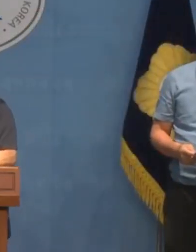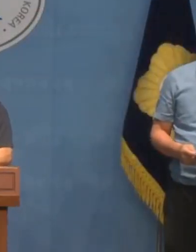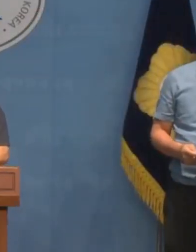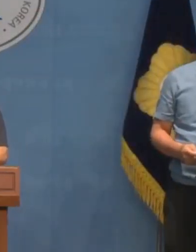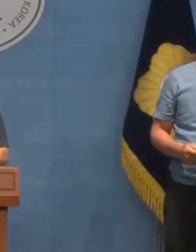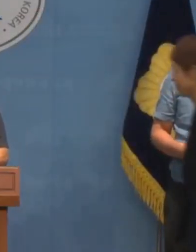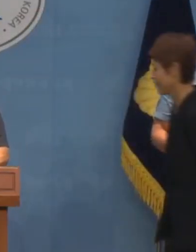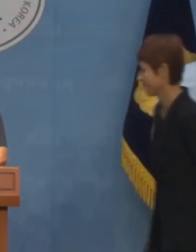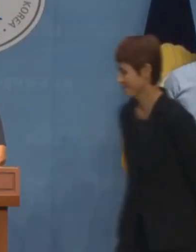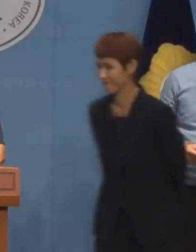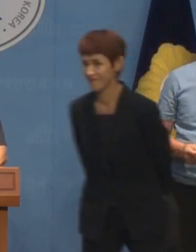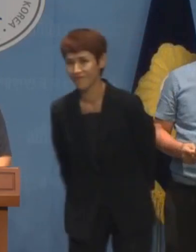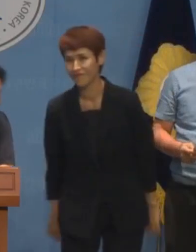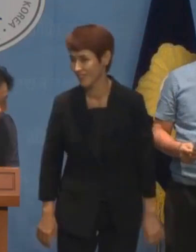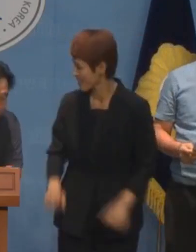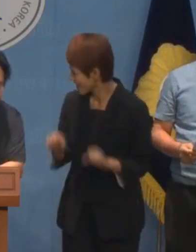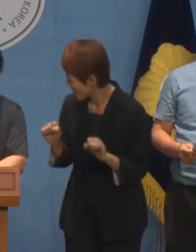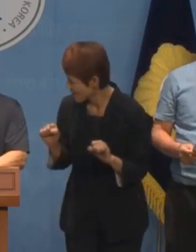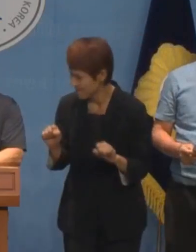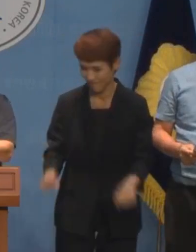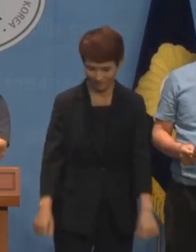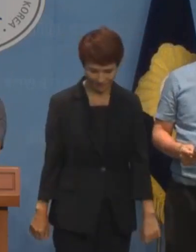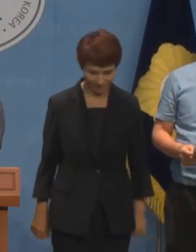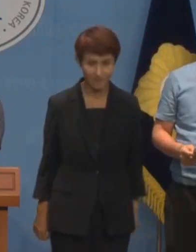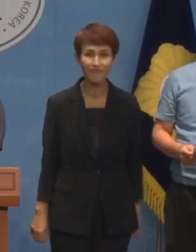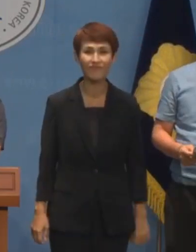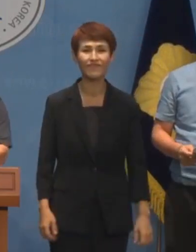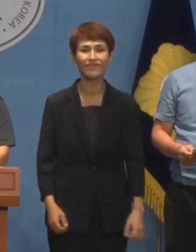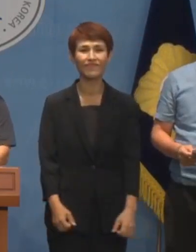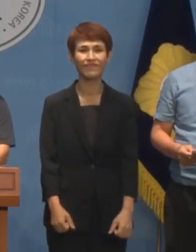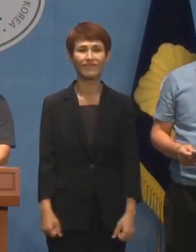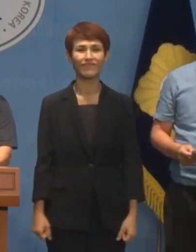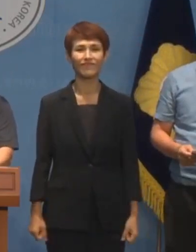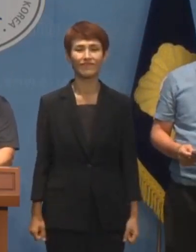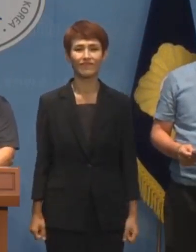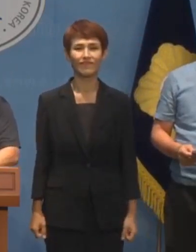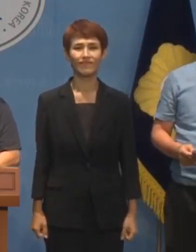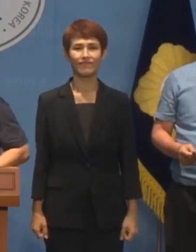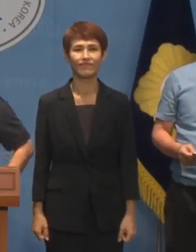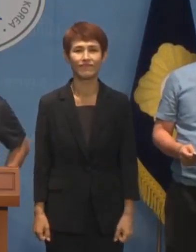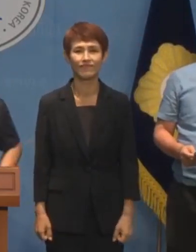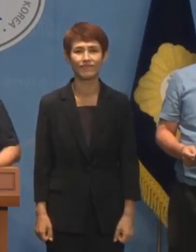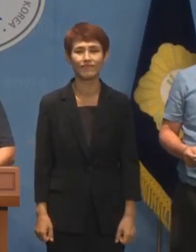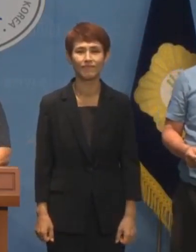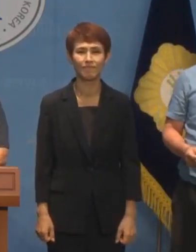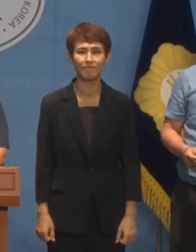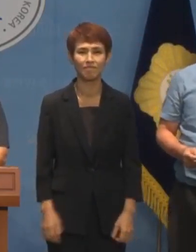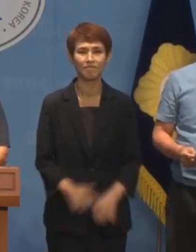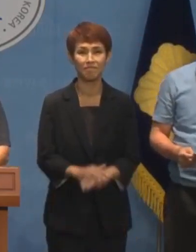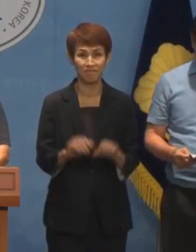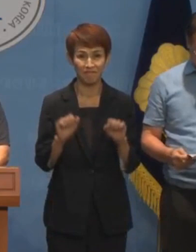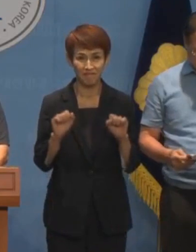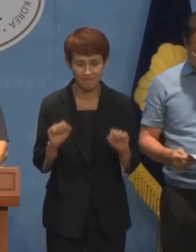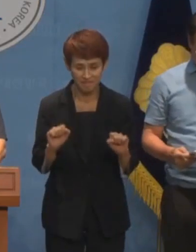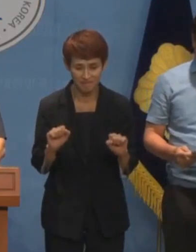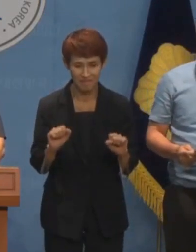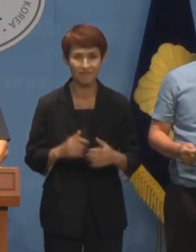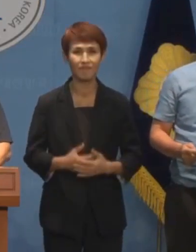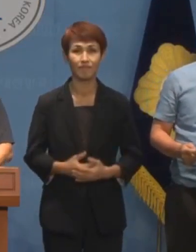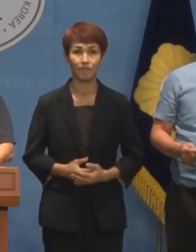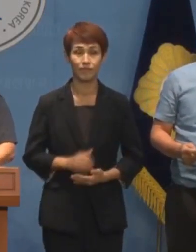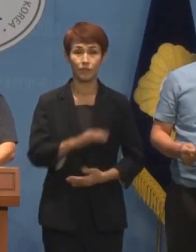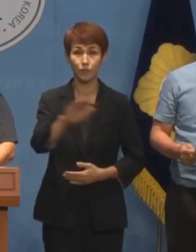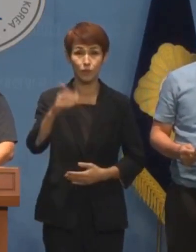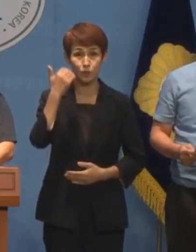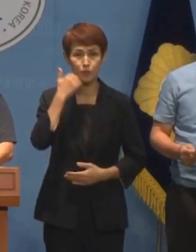예. 안녕하세요. 예. 국회 출입기자님들께 인사드립니다. 저희는